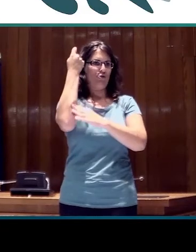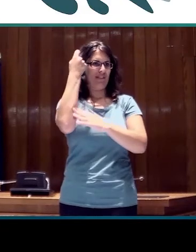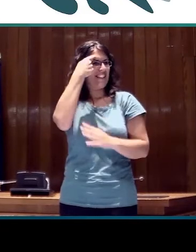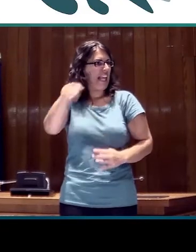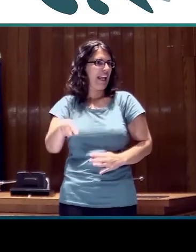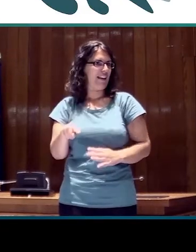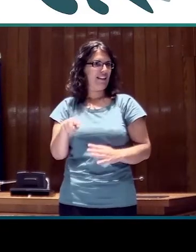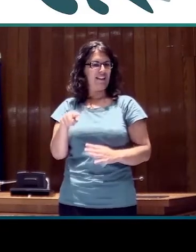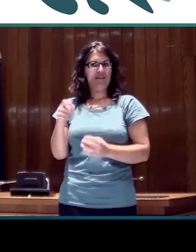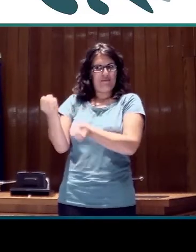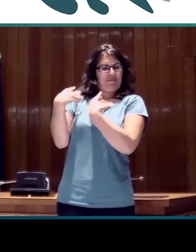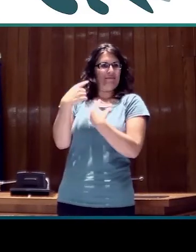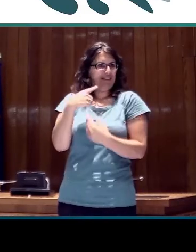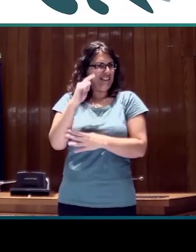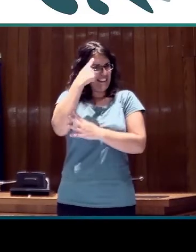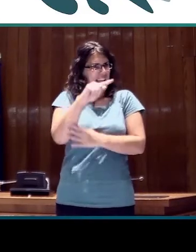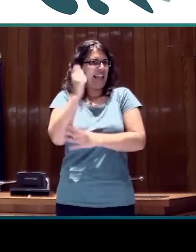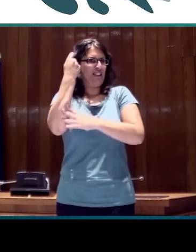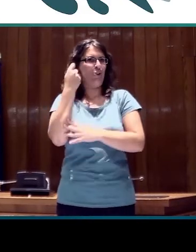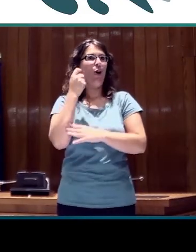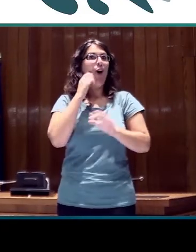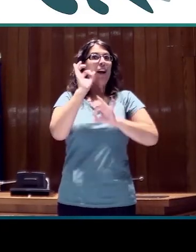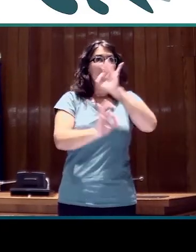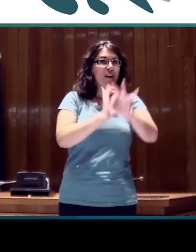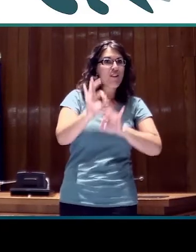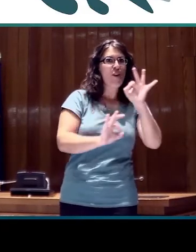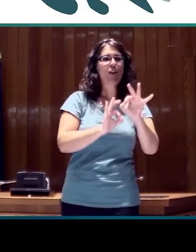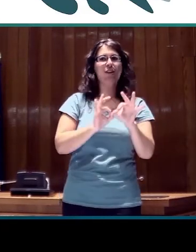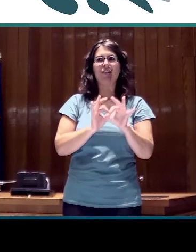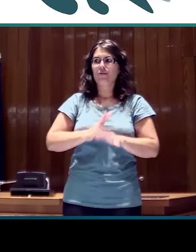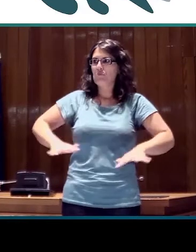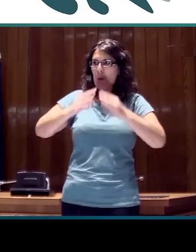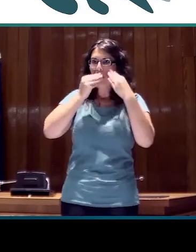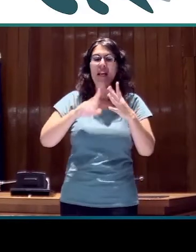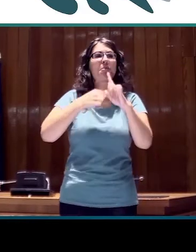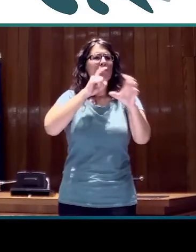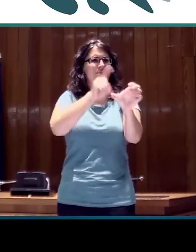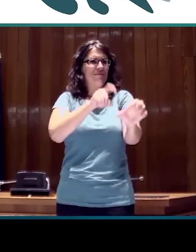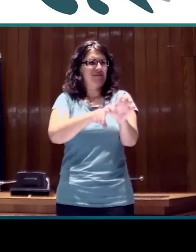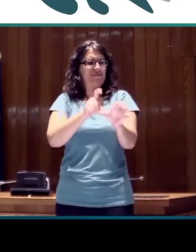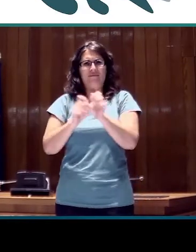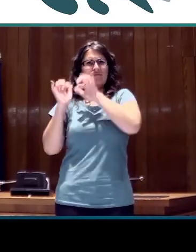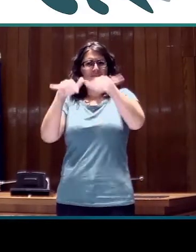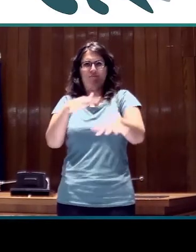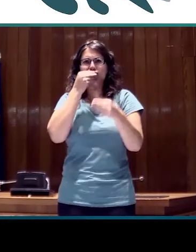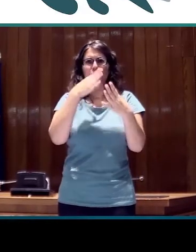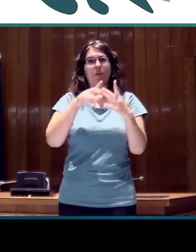organizativo sino también participativo y sin duda un éxito que a mi juicio no tiene precedentes